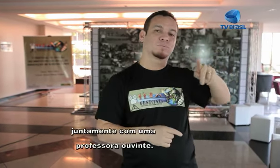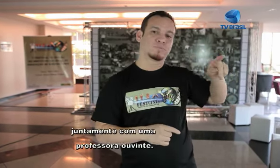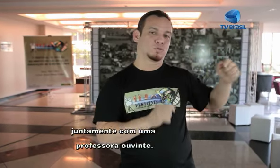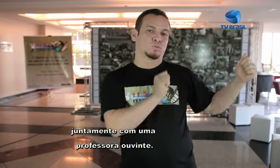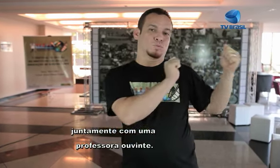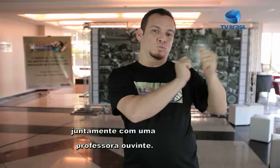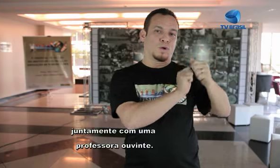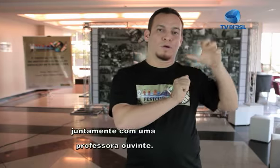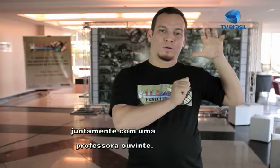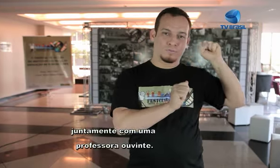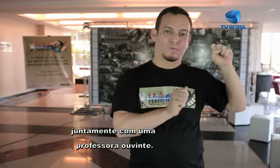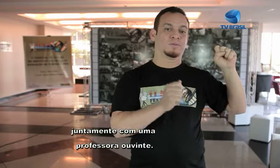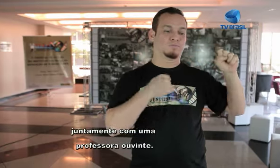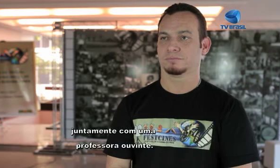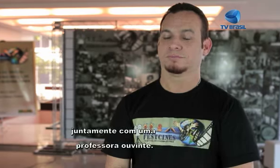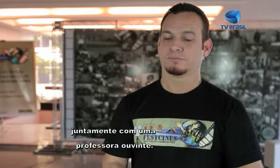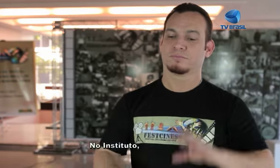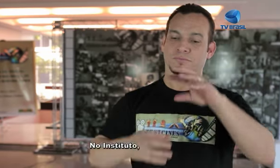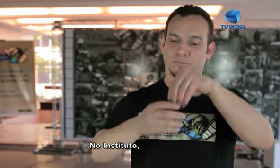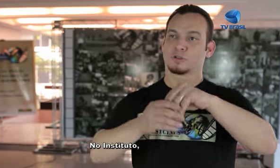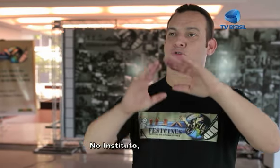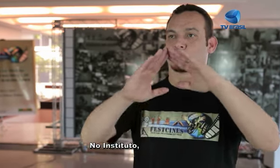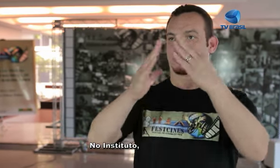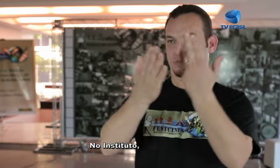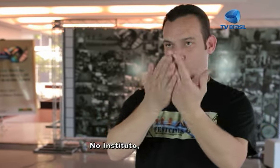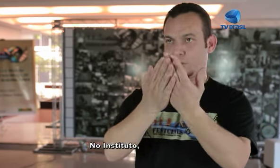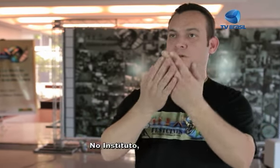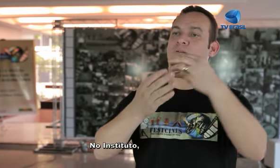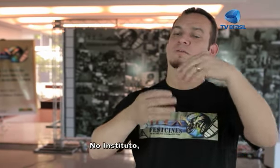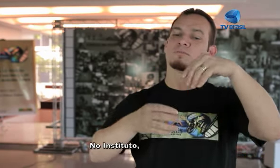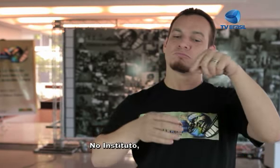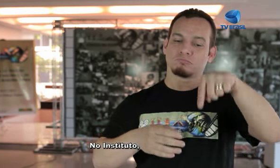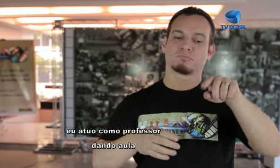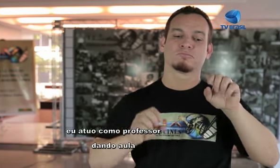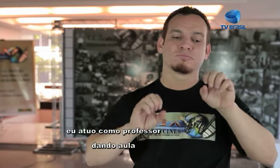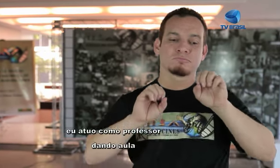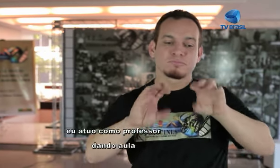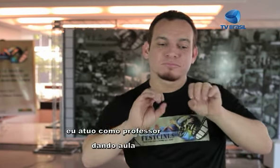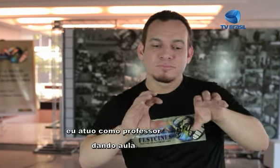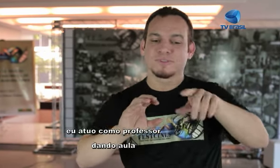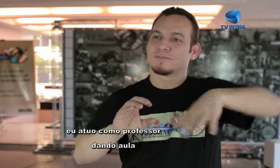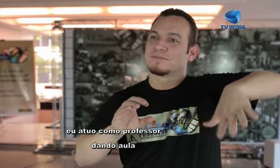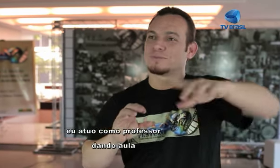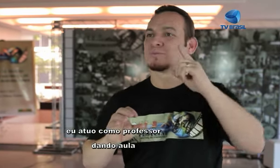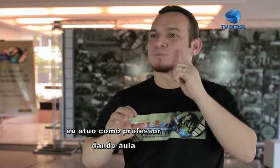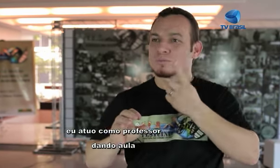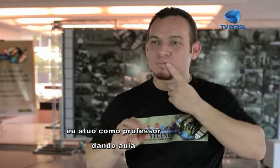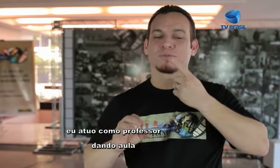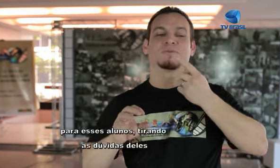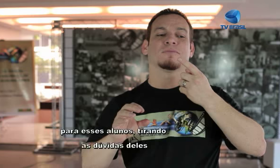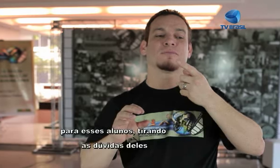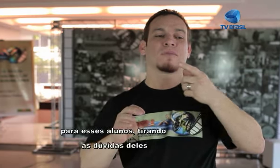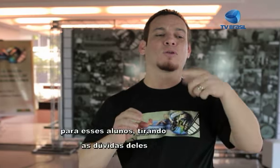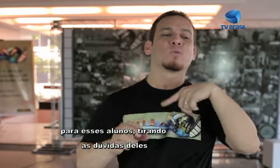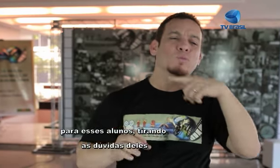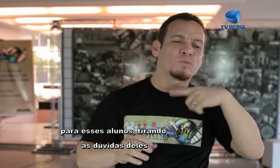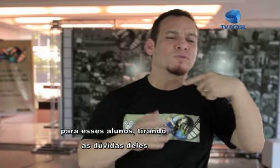com uma professora ouvinte. No Instituto, eu atuo como professor, dando aula para esses alunos, tirando as dúvidas